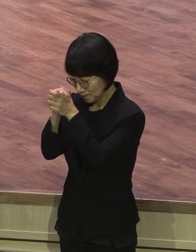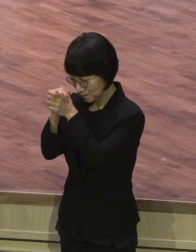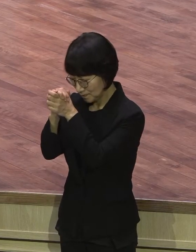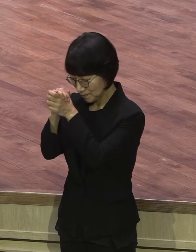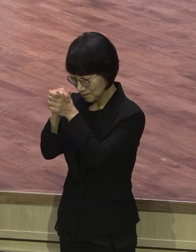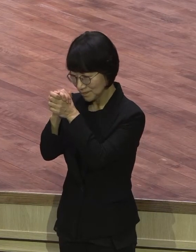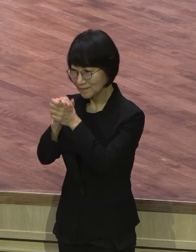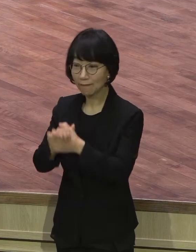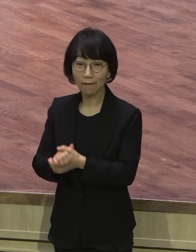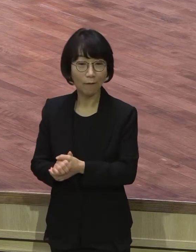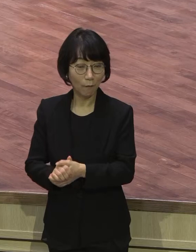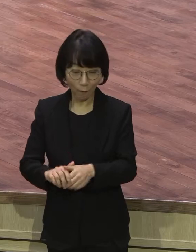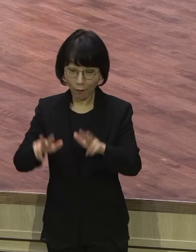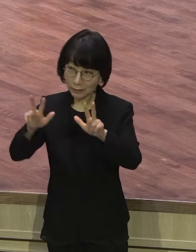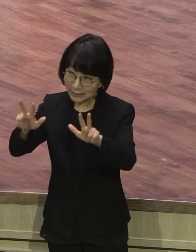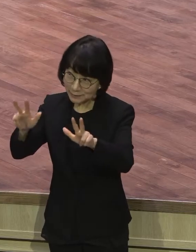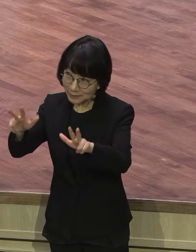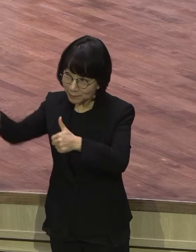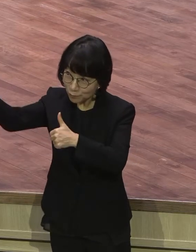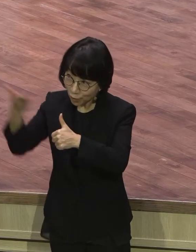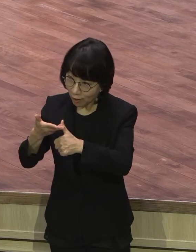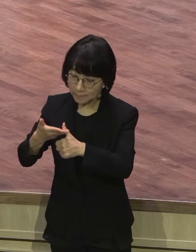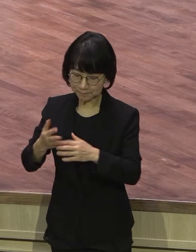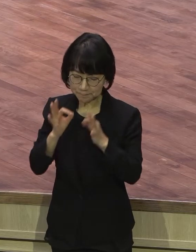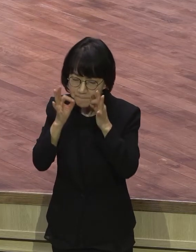지금 주신 것, 그 최선을 다하면 되는 거예요.